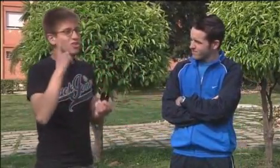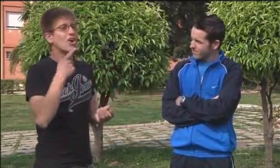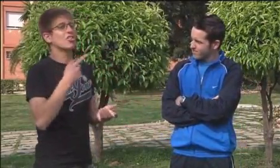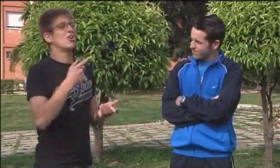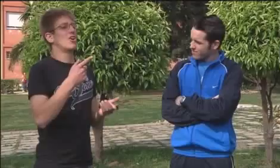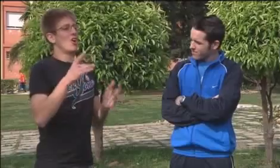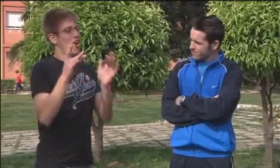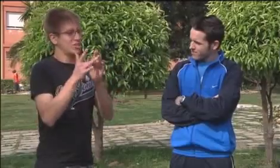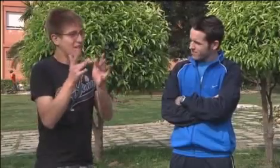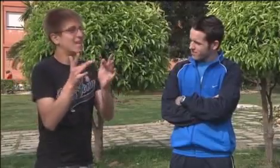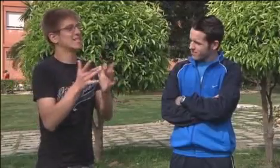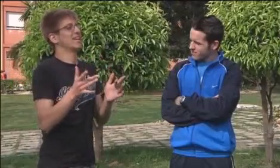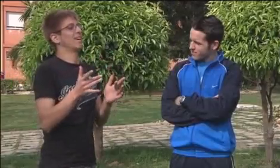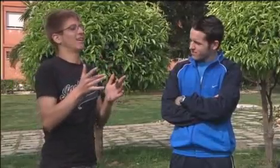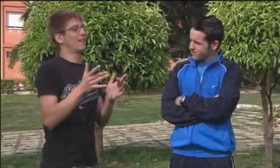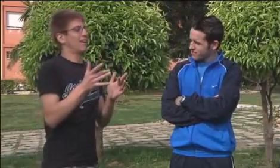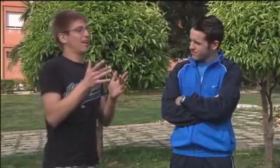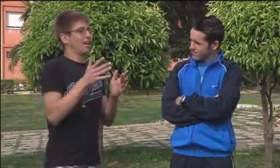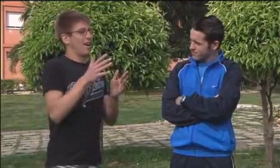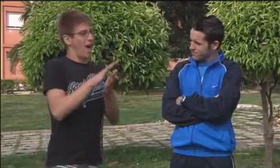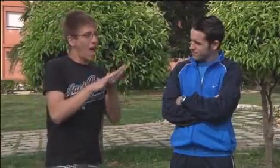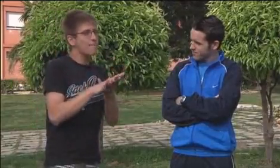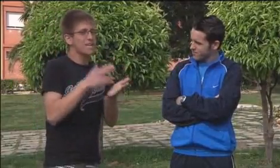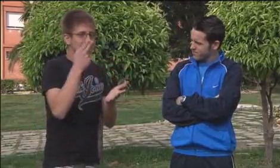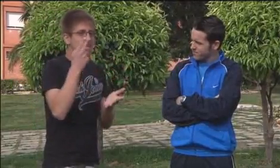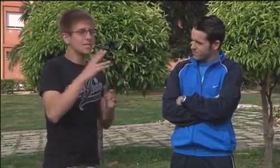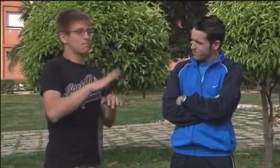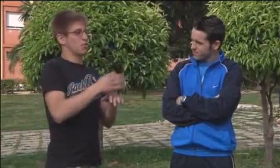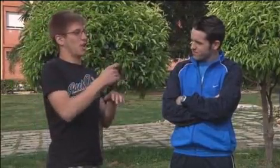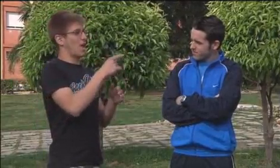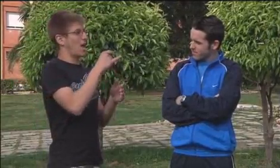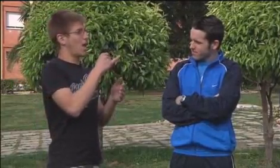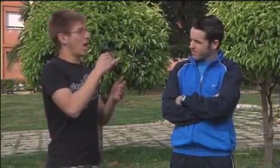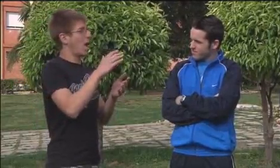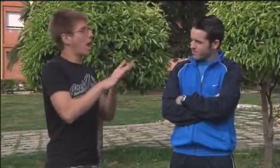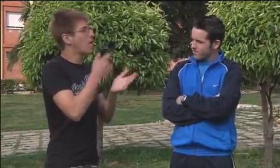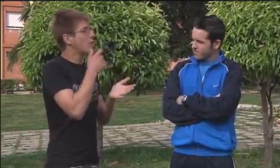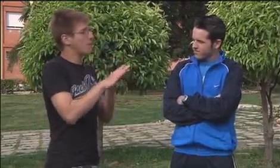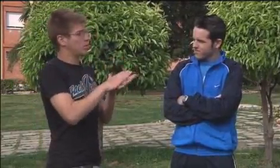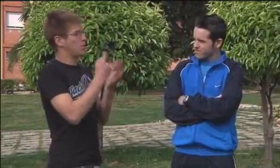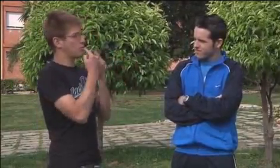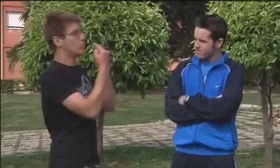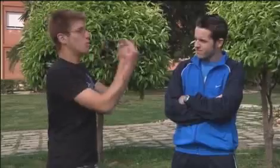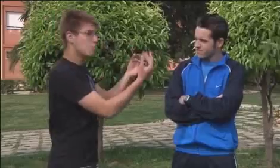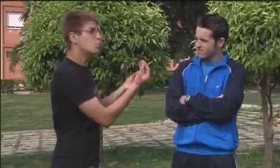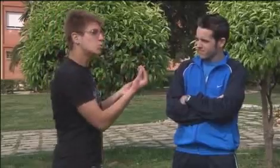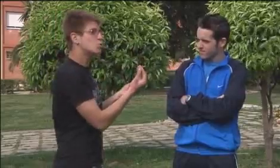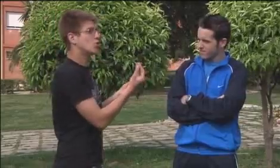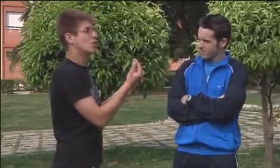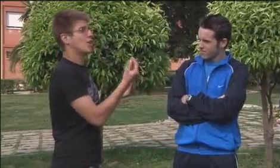centro pue adaptar a la comunidad sorda existe más contacto lengua de Sign porque la lengua de Sign es